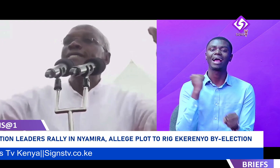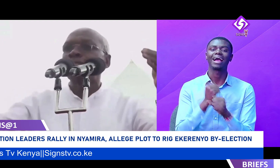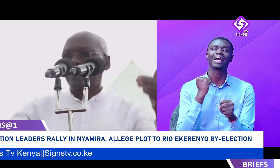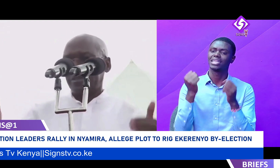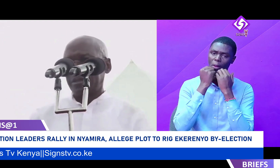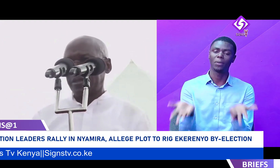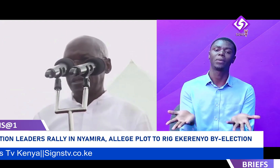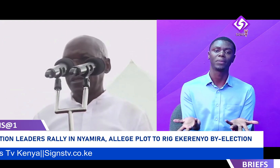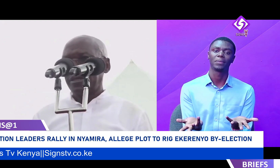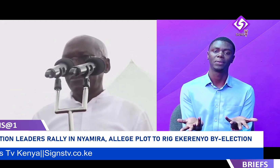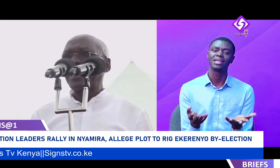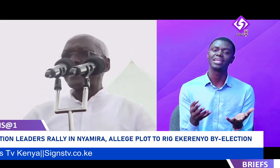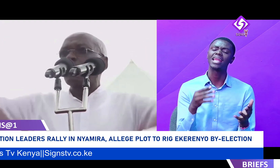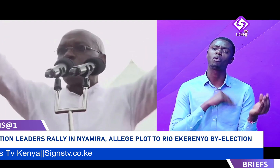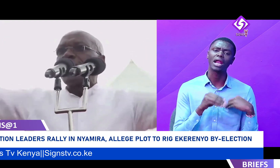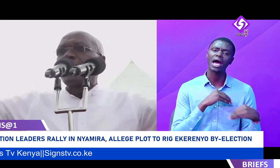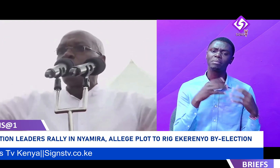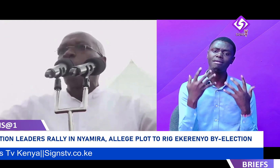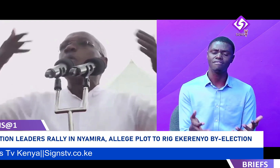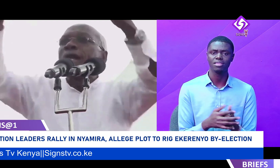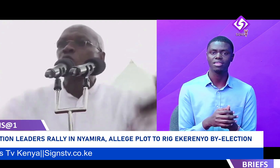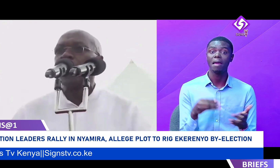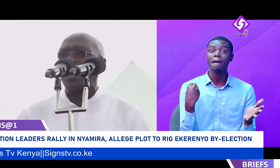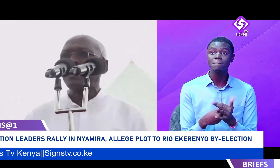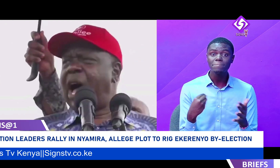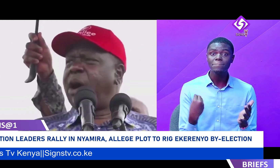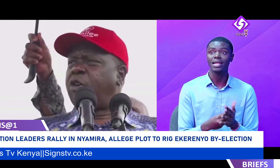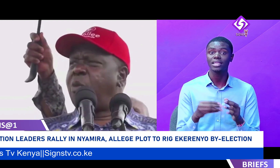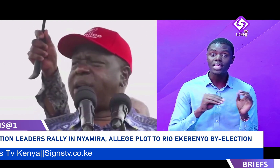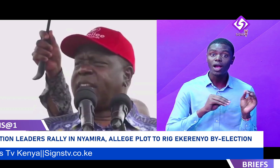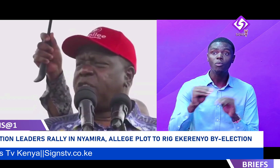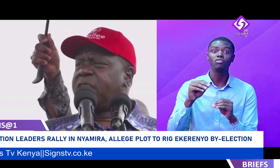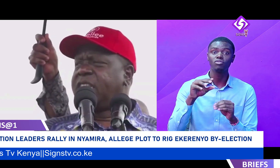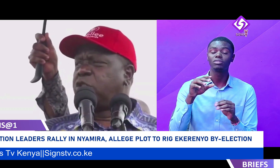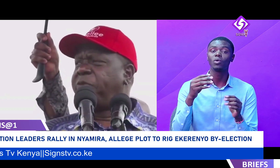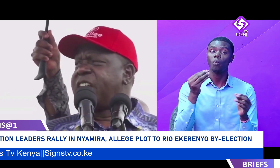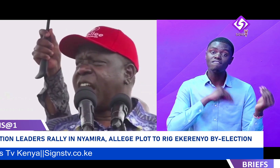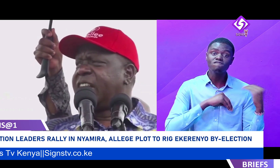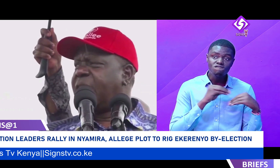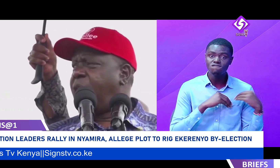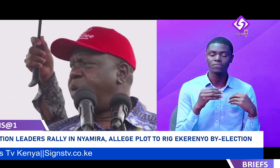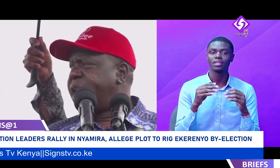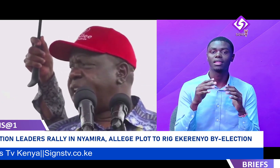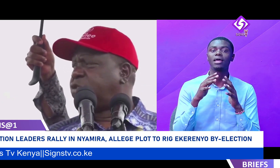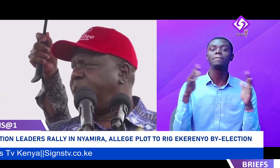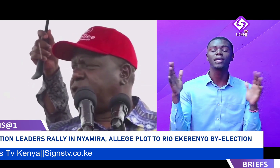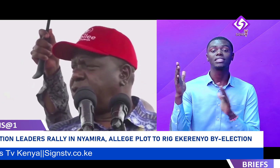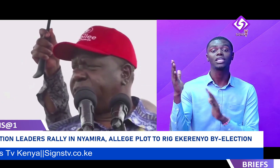waizi. Pesa ya kutupeleka huko wanakula. Hao wakubwa wa security tulifanya kazi na wao wengi na tunawajua vizuri